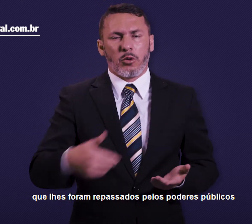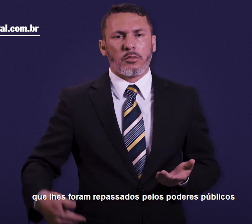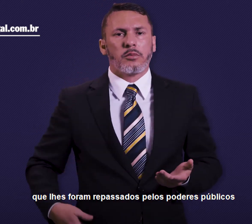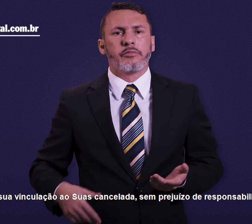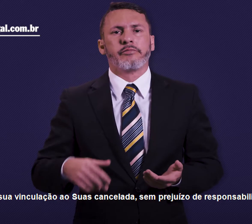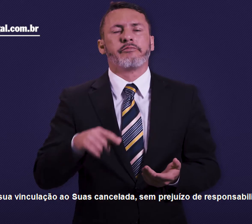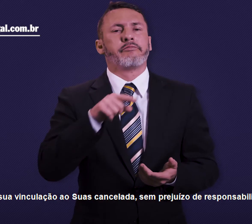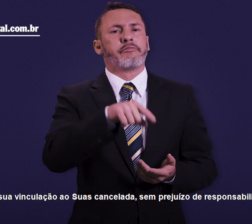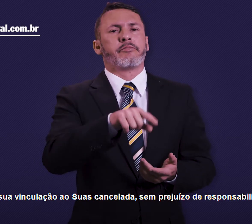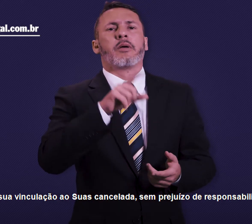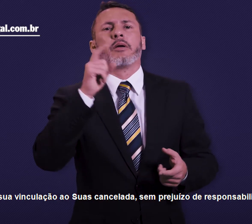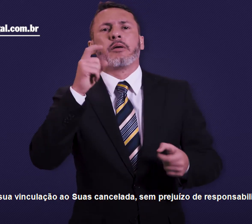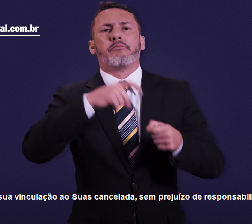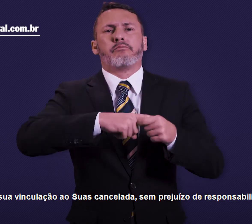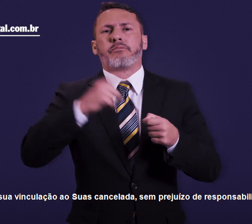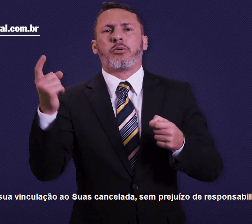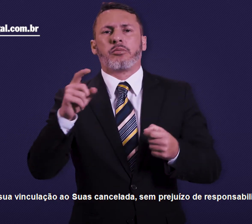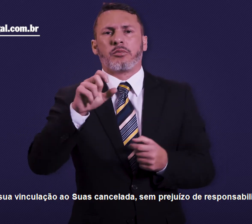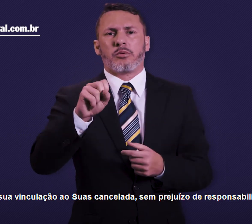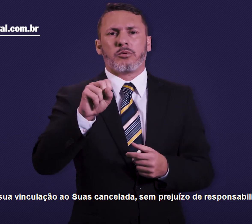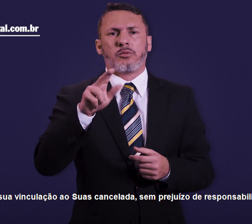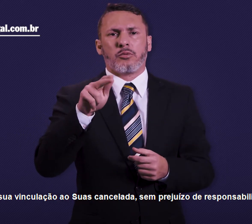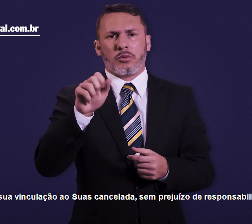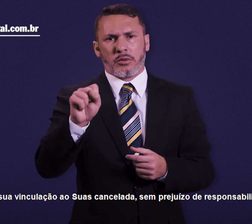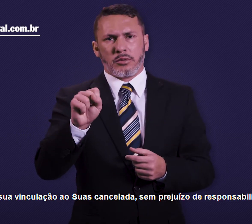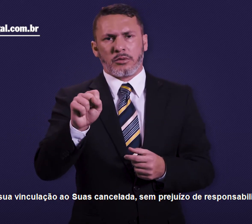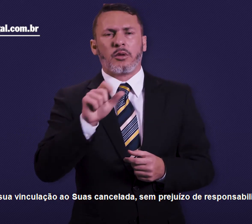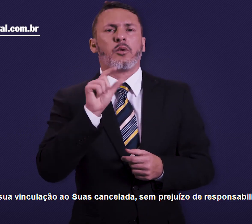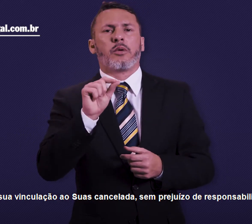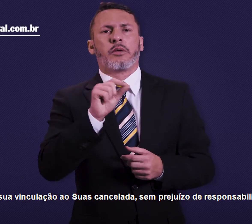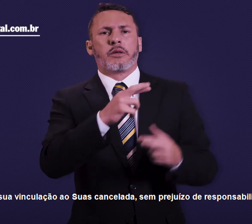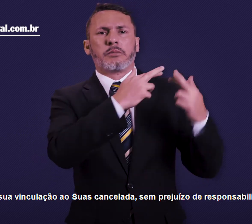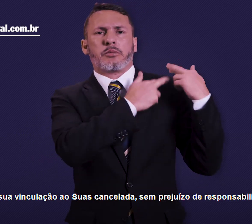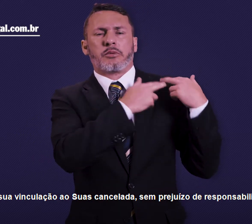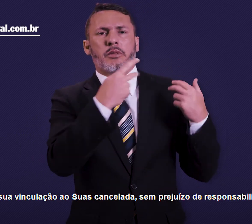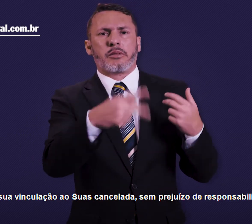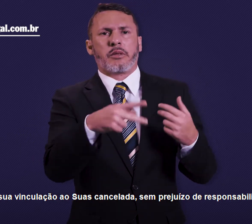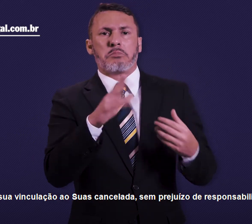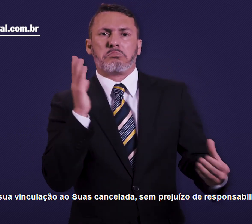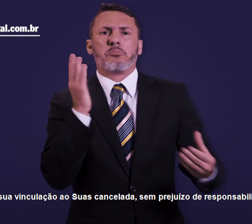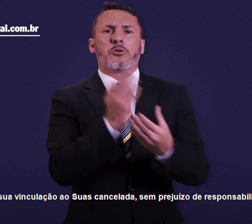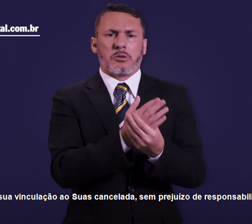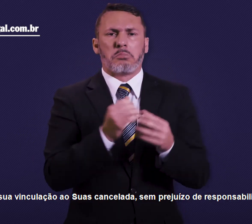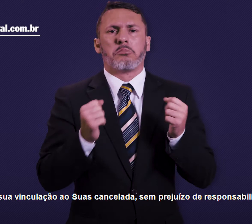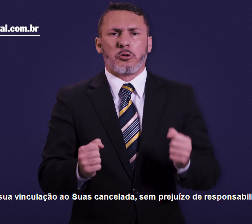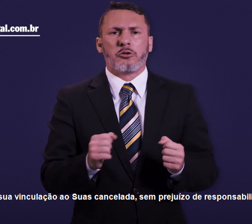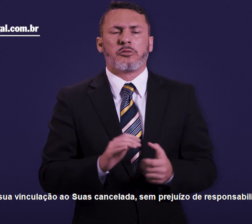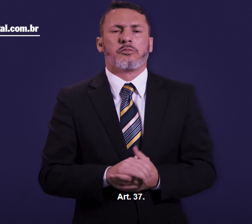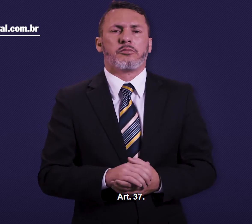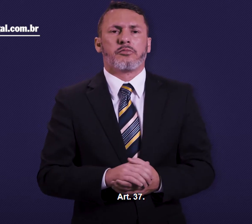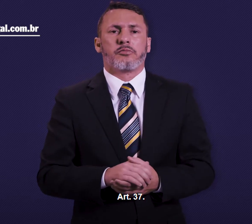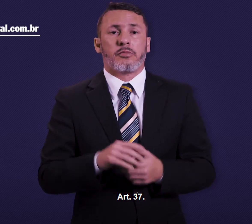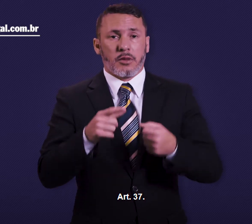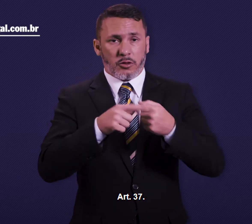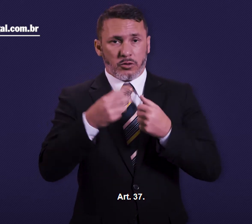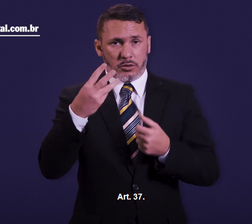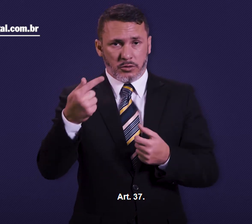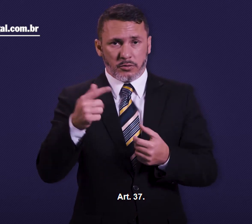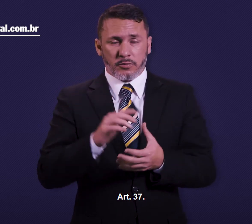públicos terão sua vinculação ao SUAS cancelada, sem prejuízo de responsabilidade civil e penal. Artigo 37.